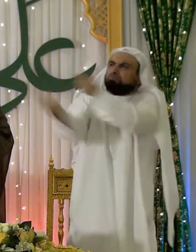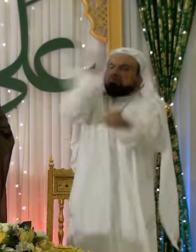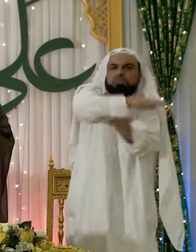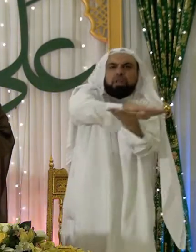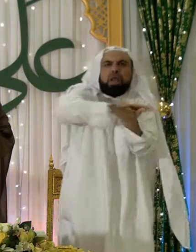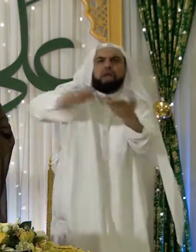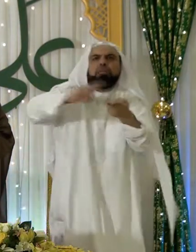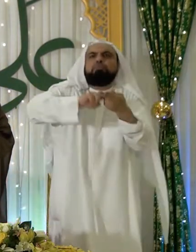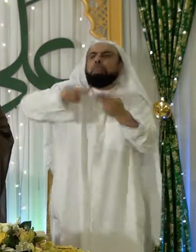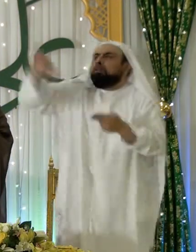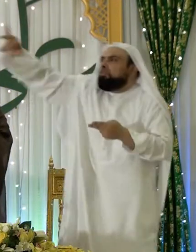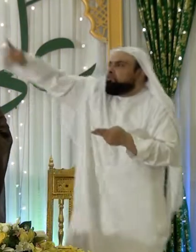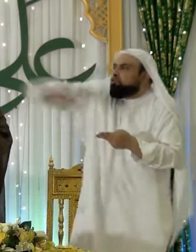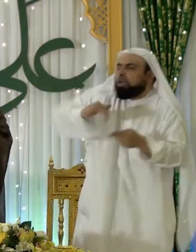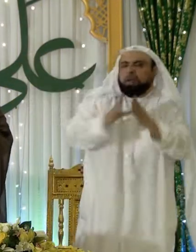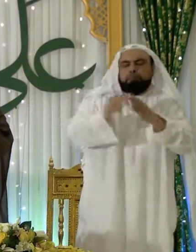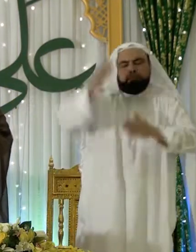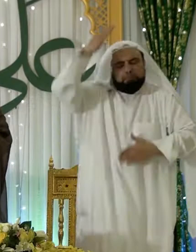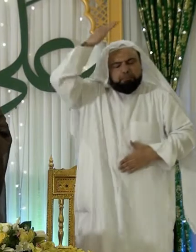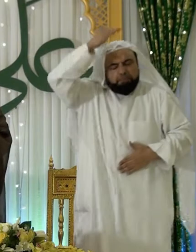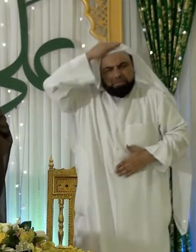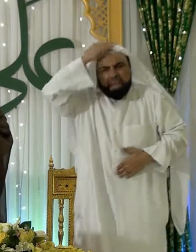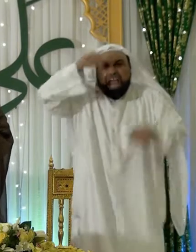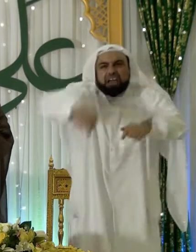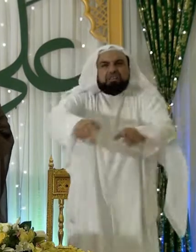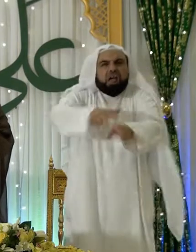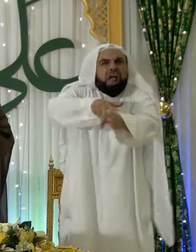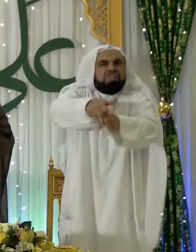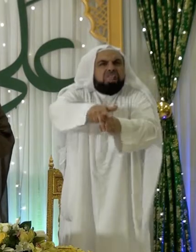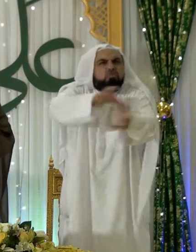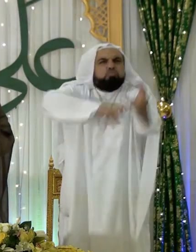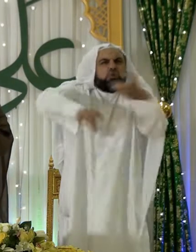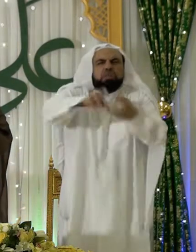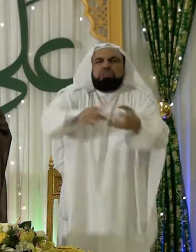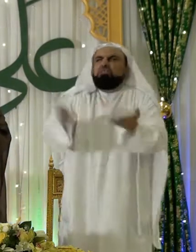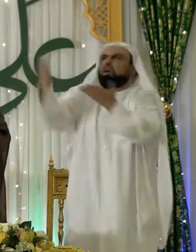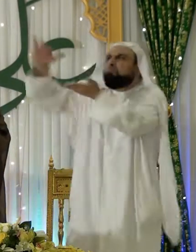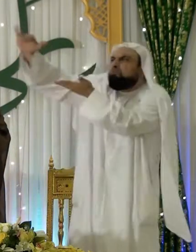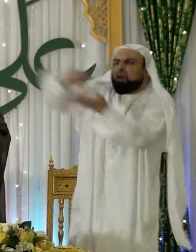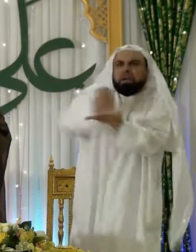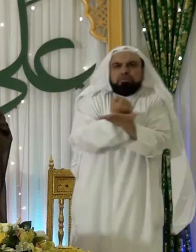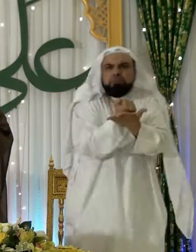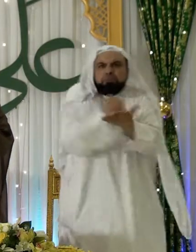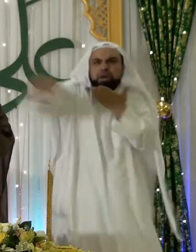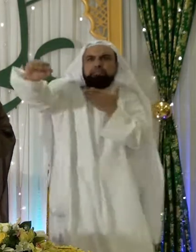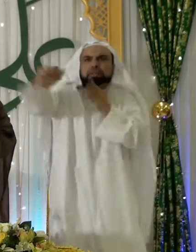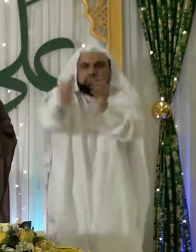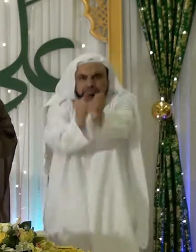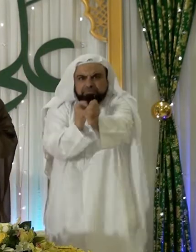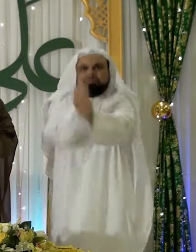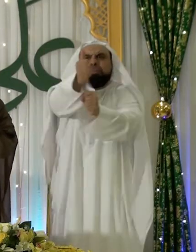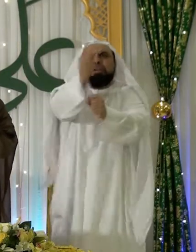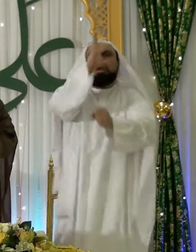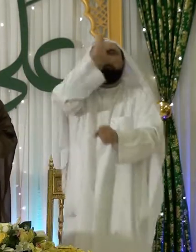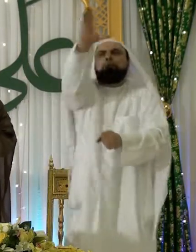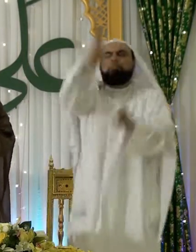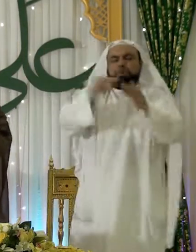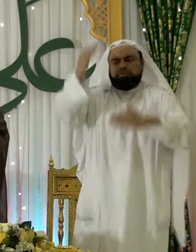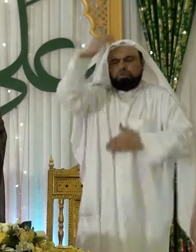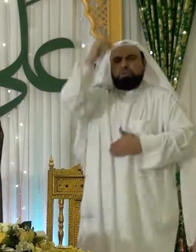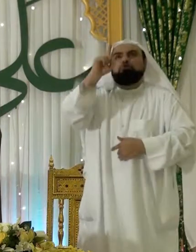بظهوره الشريف بعدما ملأت ظلماً وجوراً. وإن غداً لناظره